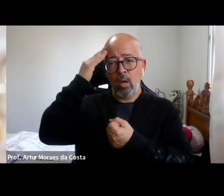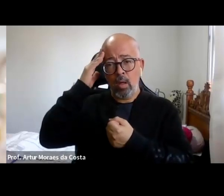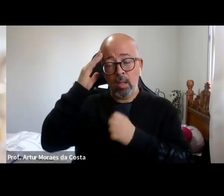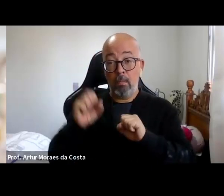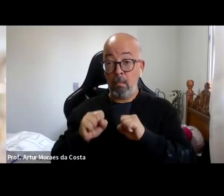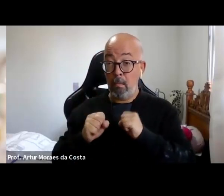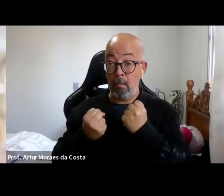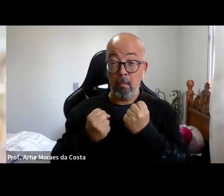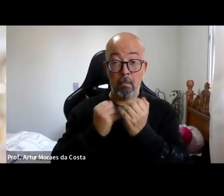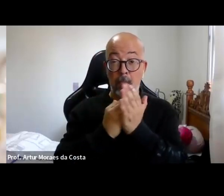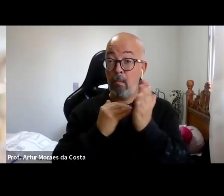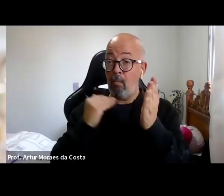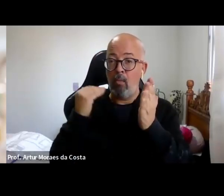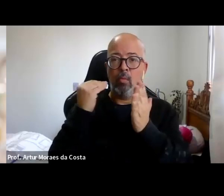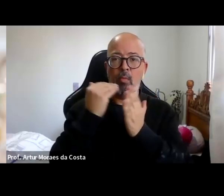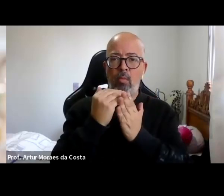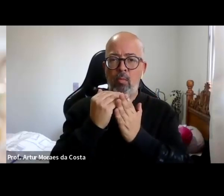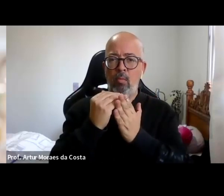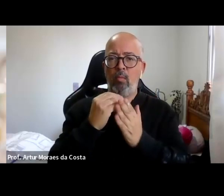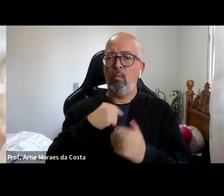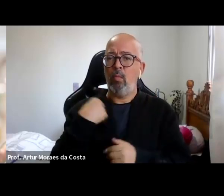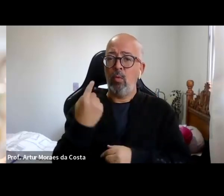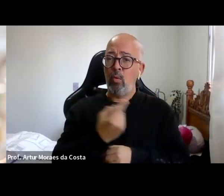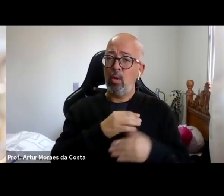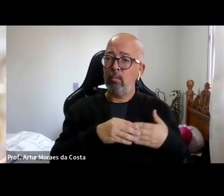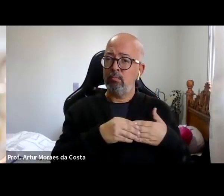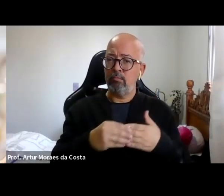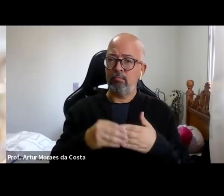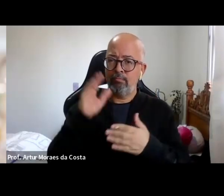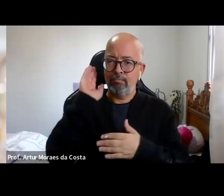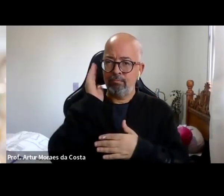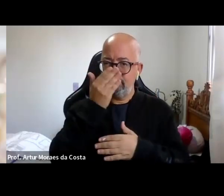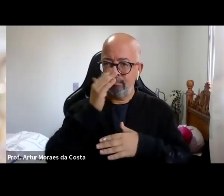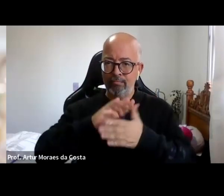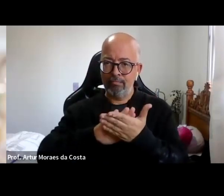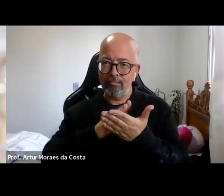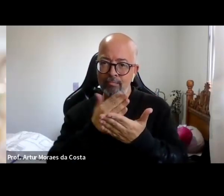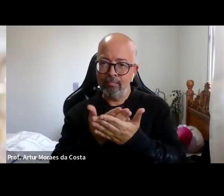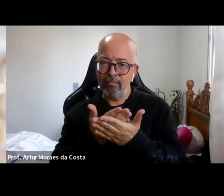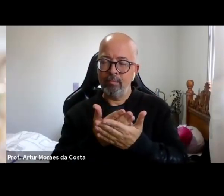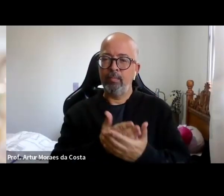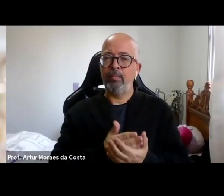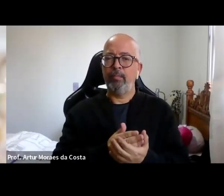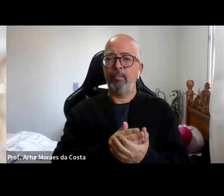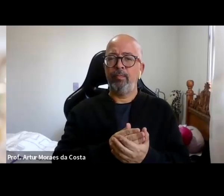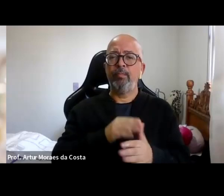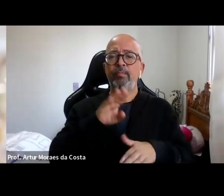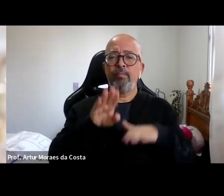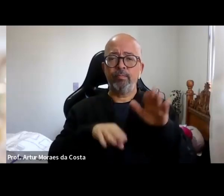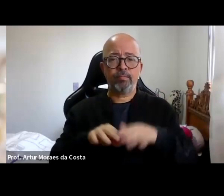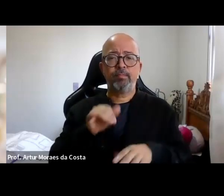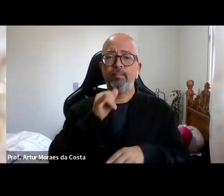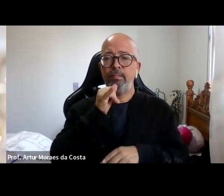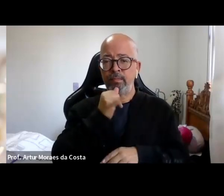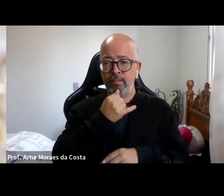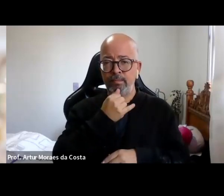es agotador muy agotador no tanto para la persona sordociega y a veces es lo contrario para nosotros